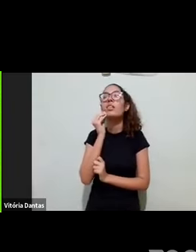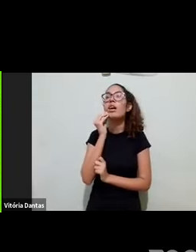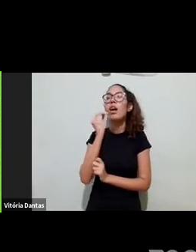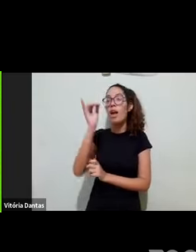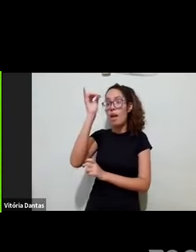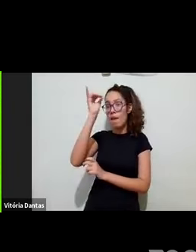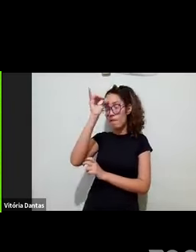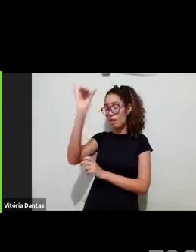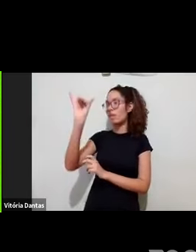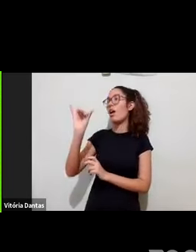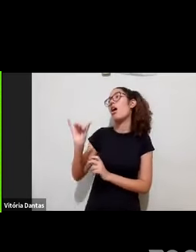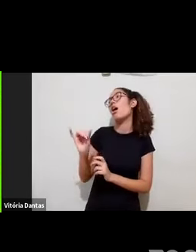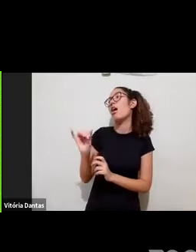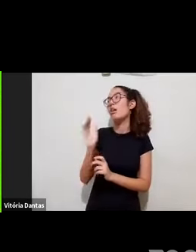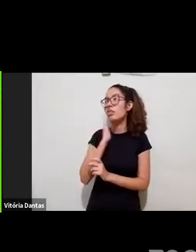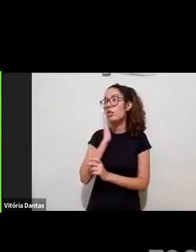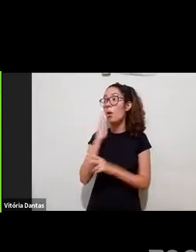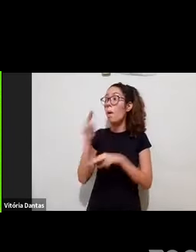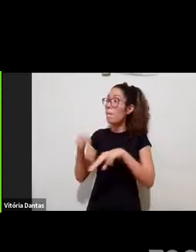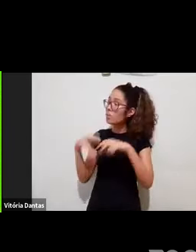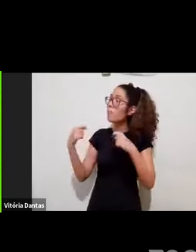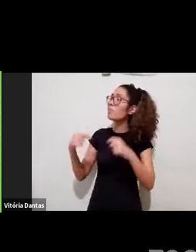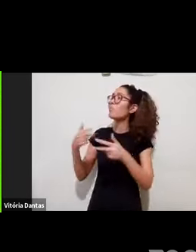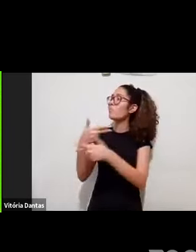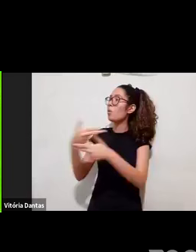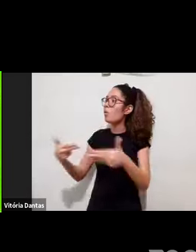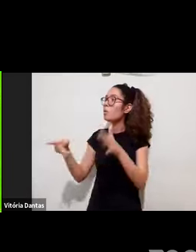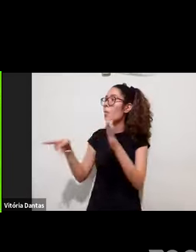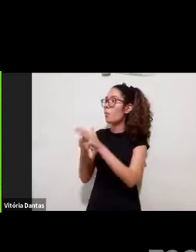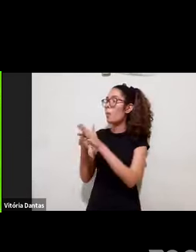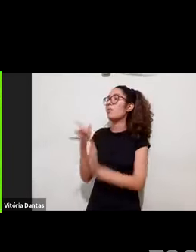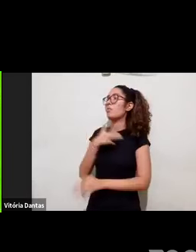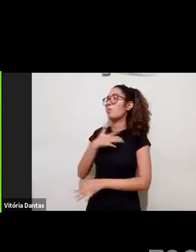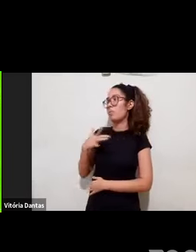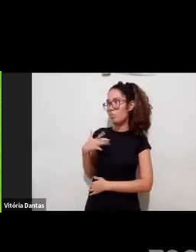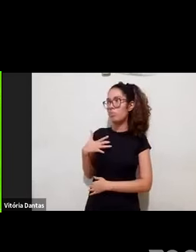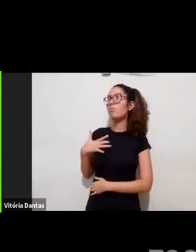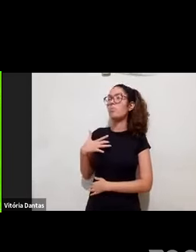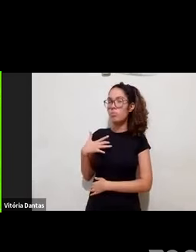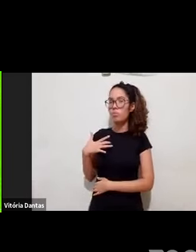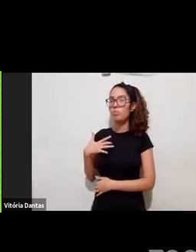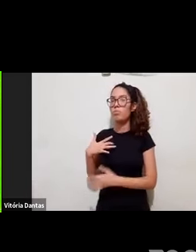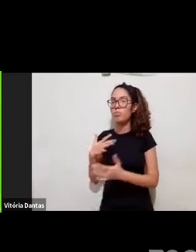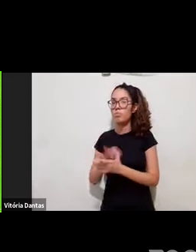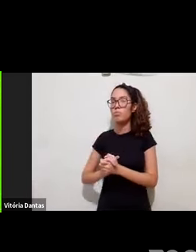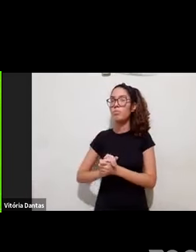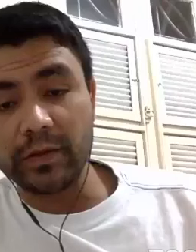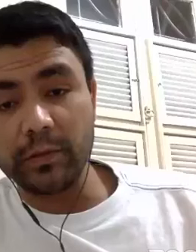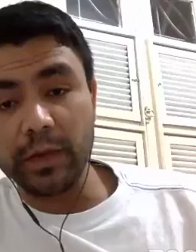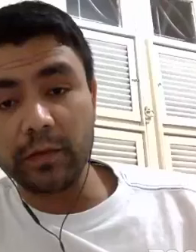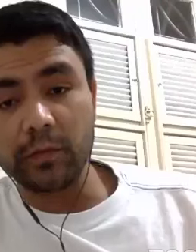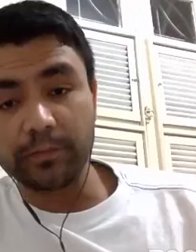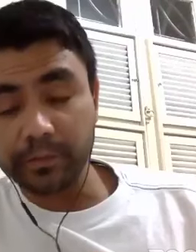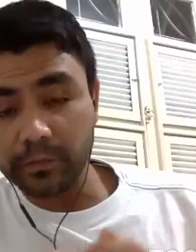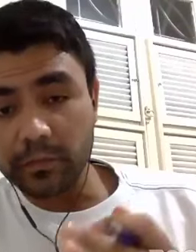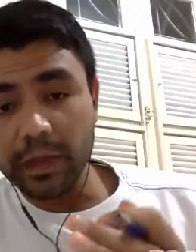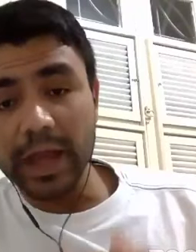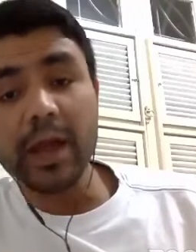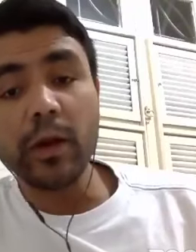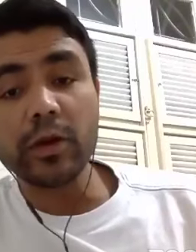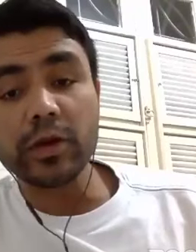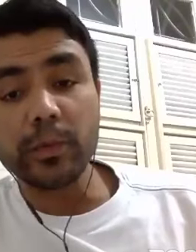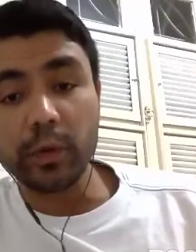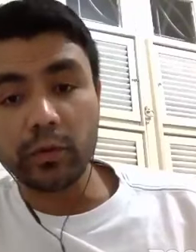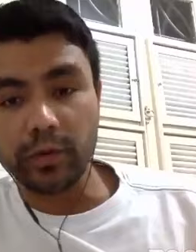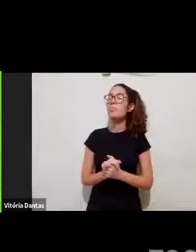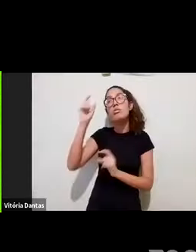equipamentos, né? E é por isso que a lógica de adoecimento das pessoas no sistema capitalista ele não é alterada, porque a lógica de adoecimento ela